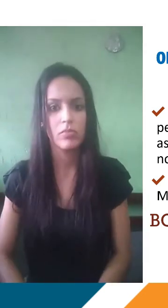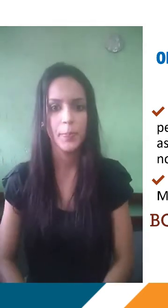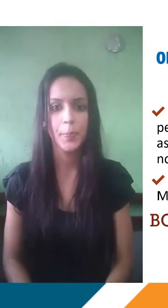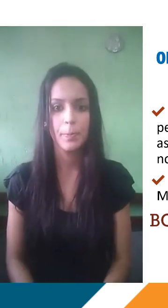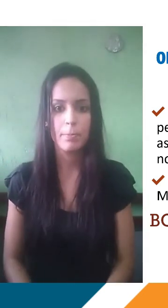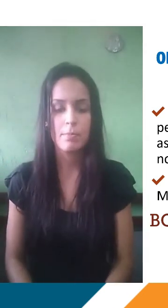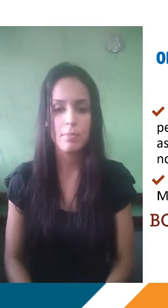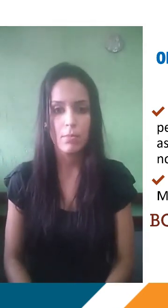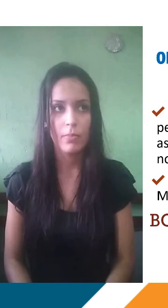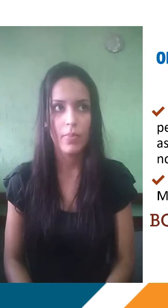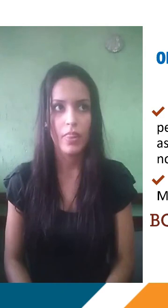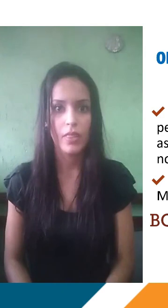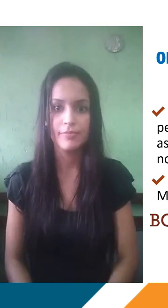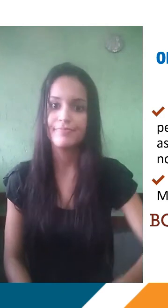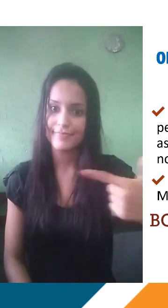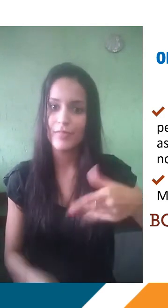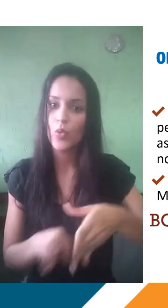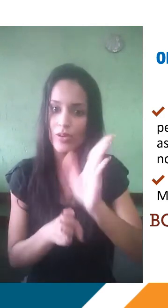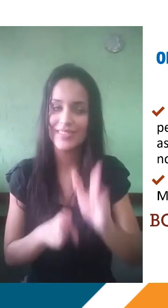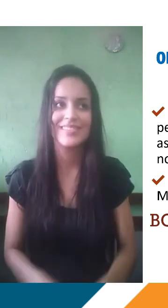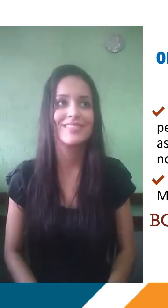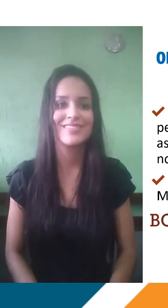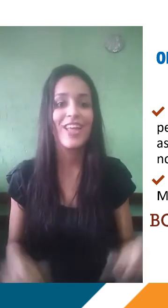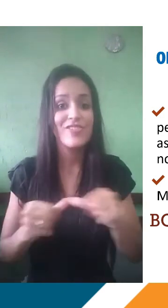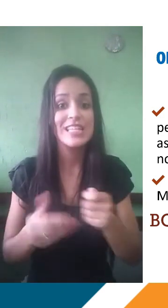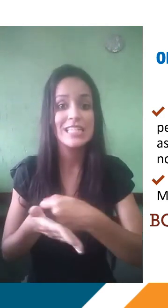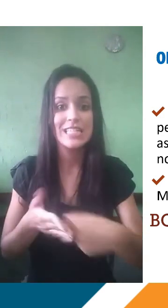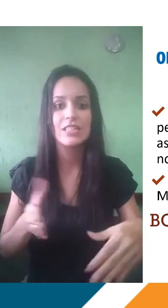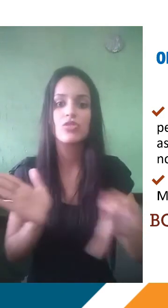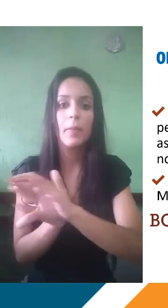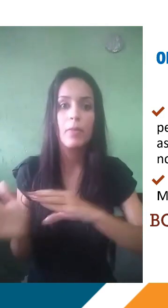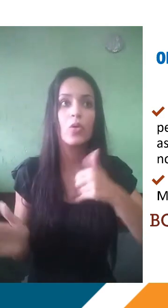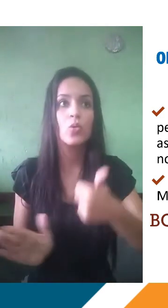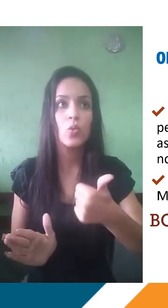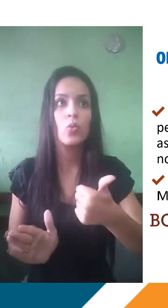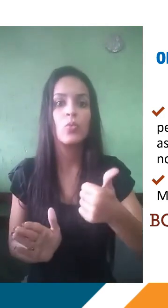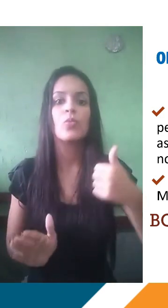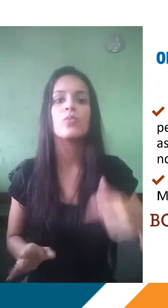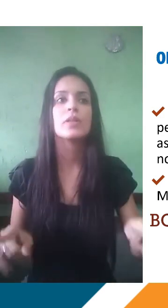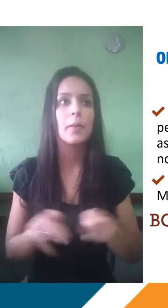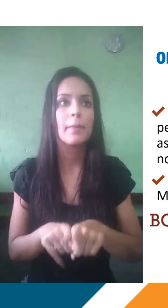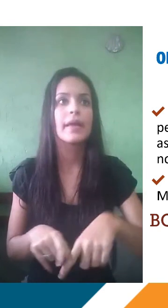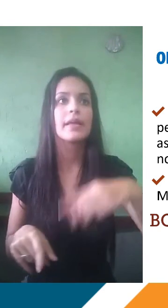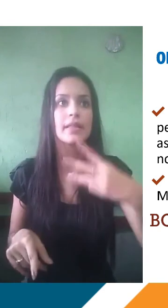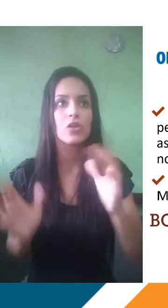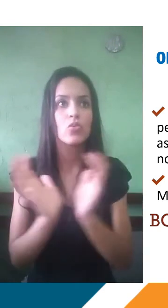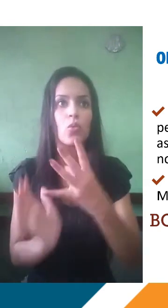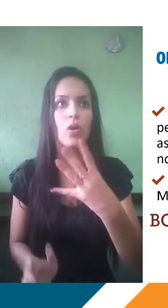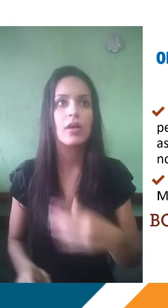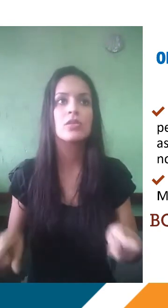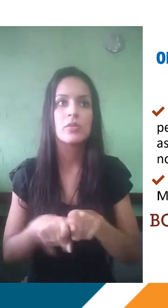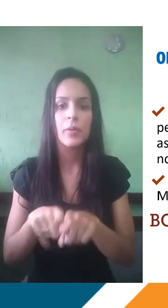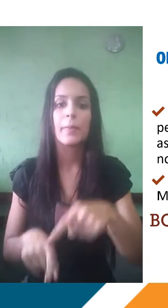segunda orientação é que você refaça os exercícios dos capítulos 1, 3, no grupo 4 e 10